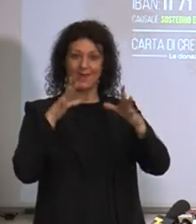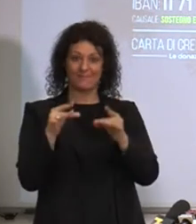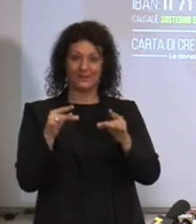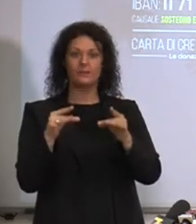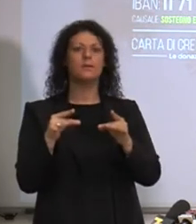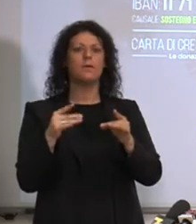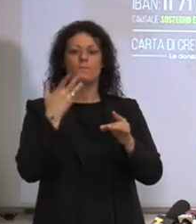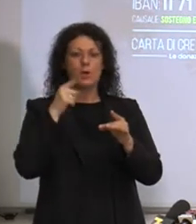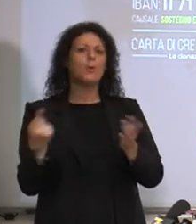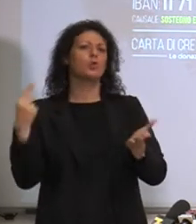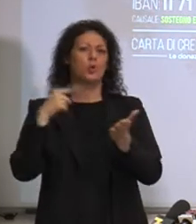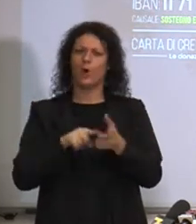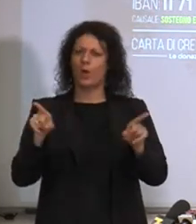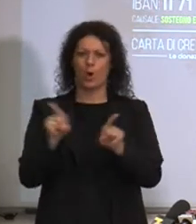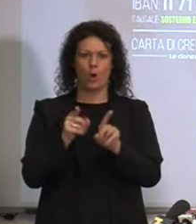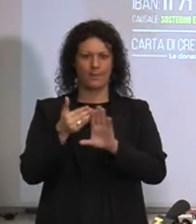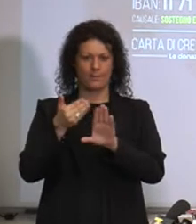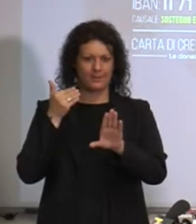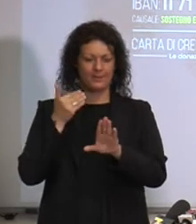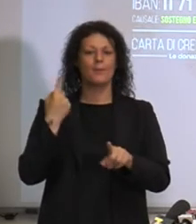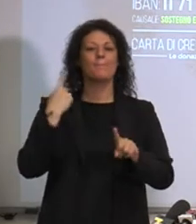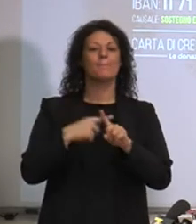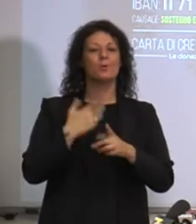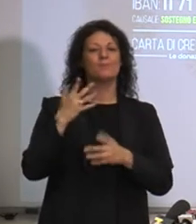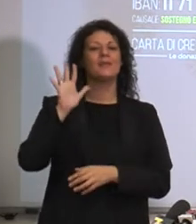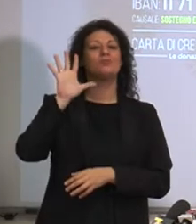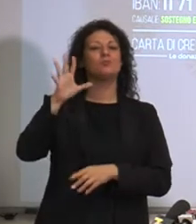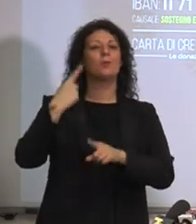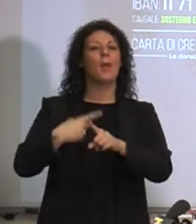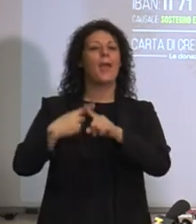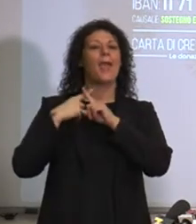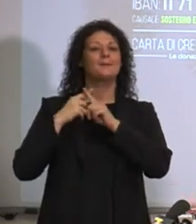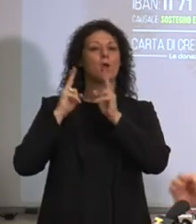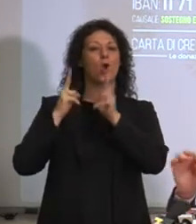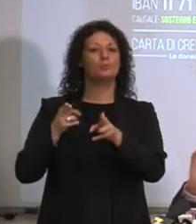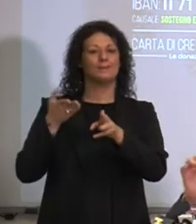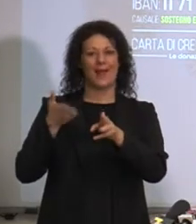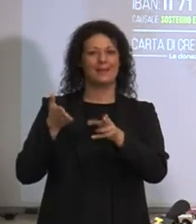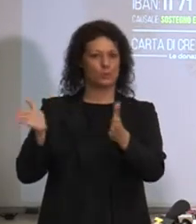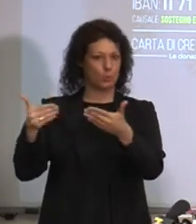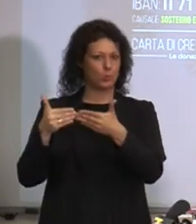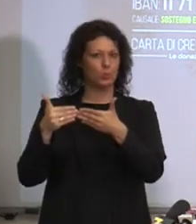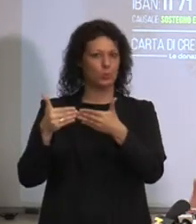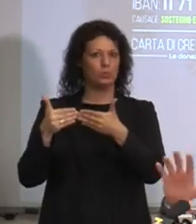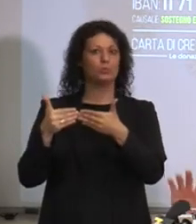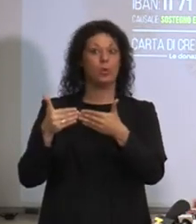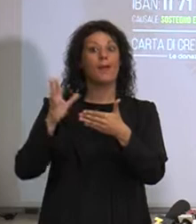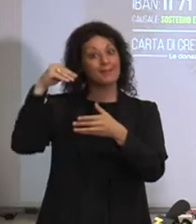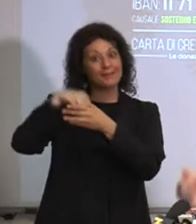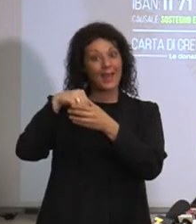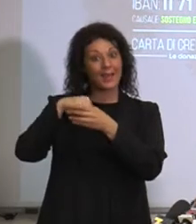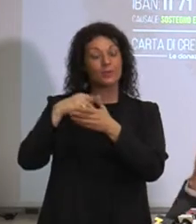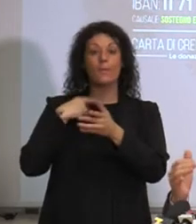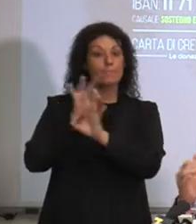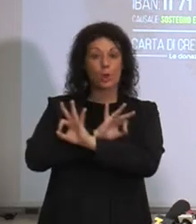posti di base, i 5 ospedali chiusi, ma che sono lì arredati, che basta andare lì e dargli una spolverata, hanno tutti i letti